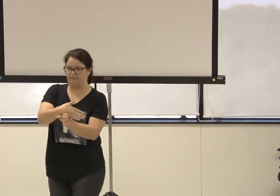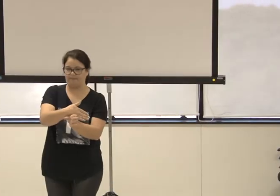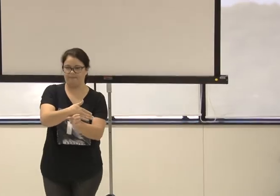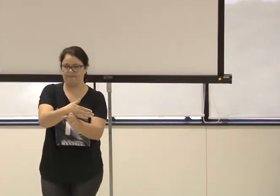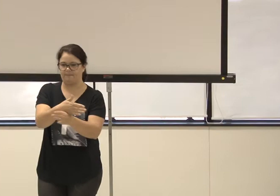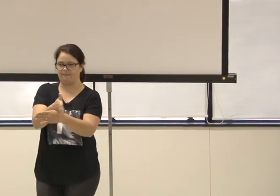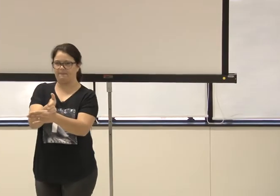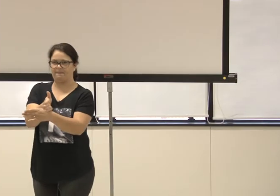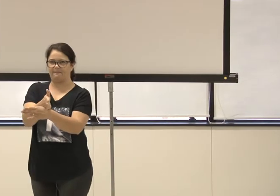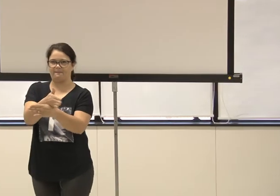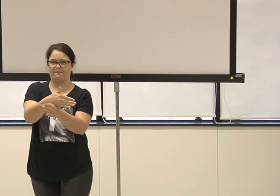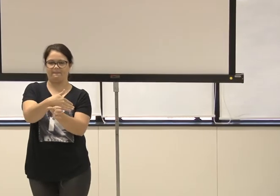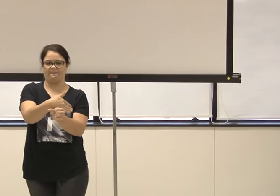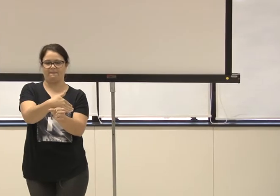Fica tempestade. Hã?